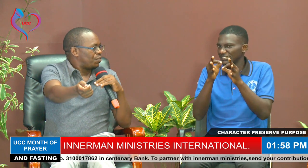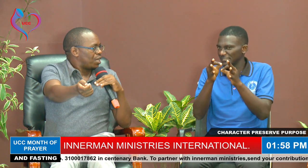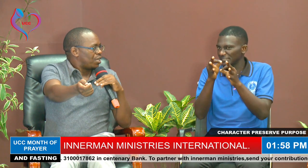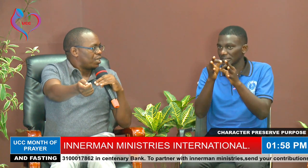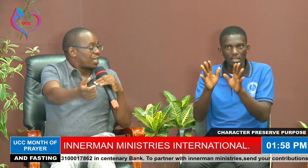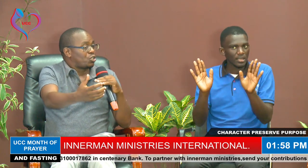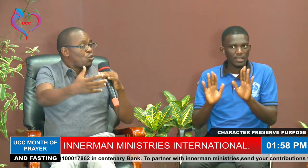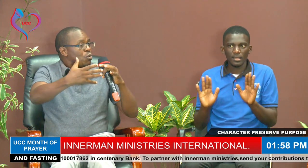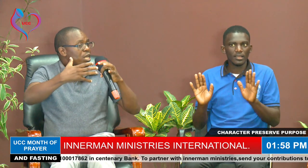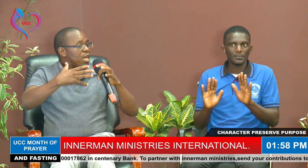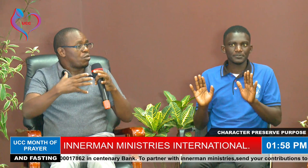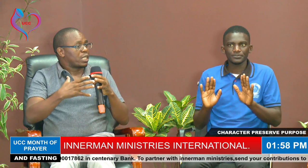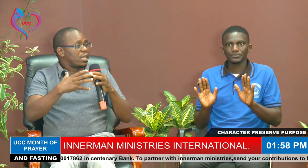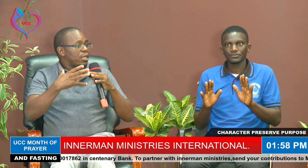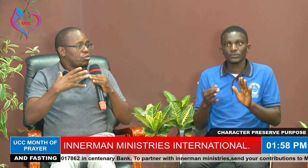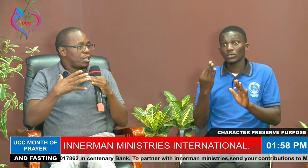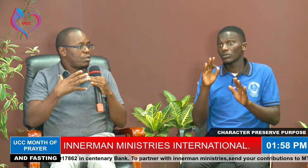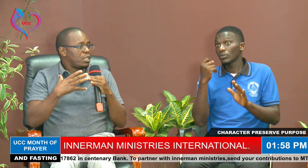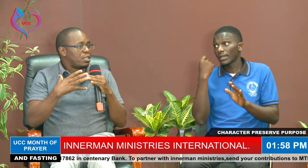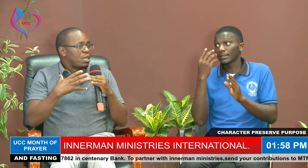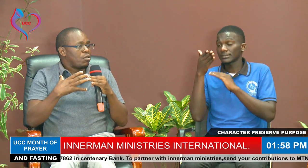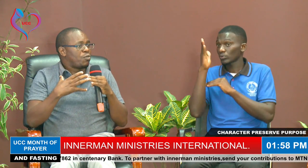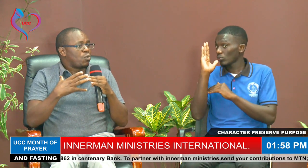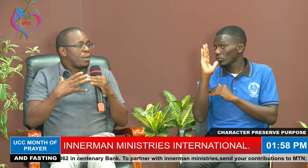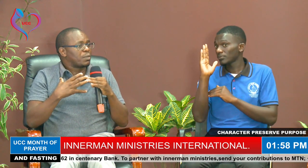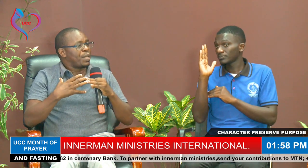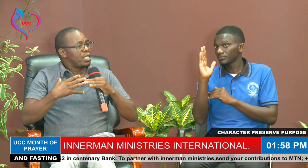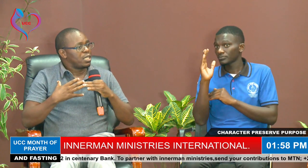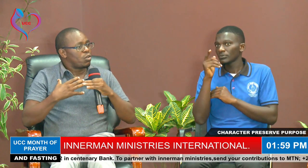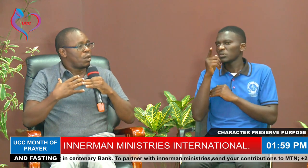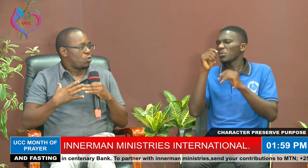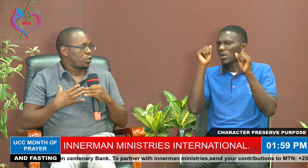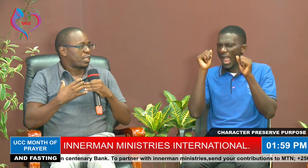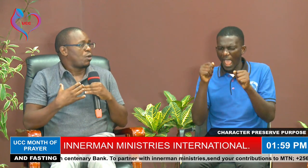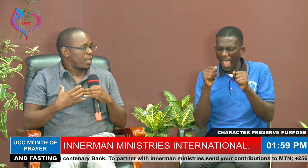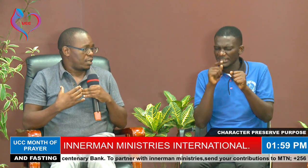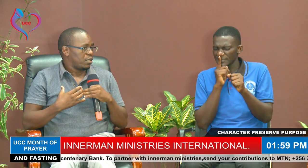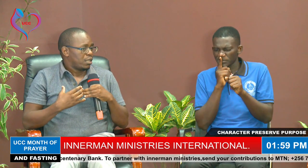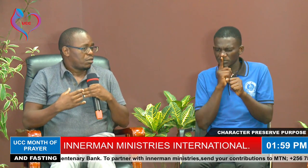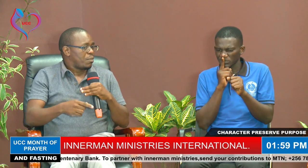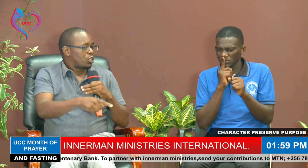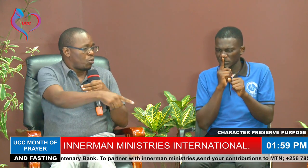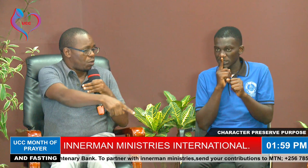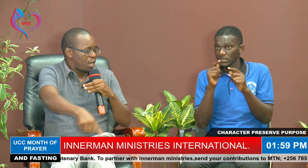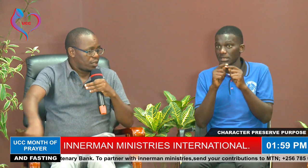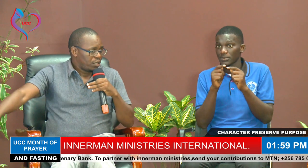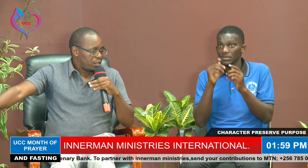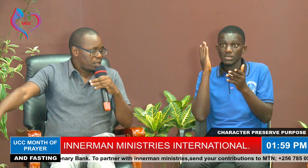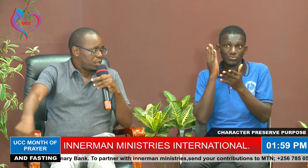Omfuna yes, kati joko mugena ngo tegera Katonda you need ofuwo kulaba nti pain ye koma kugoteka online nogamba chikoma kwani